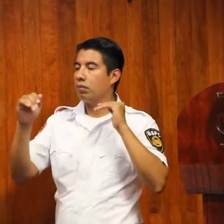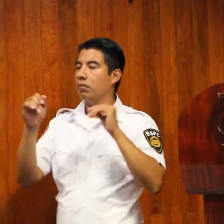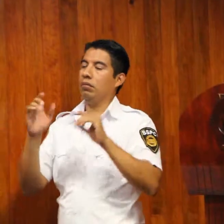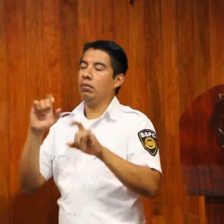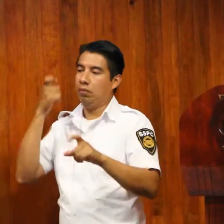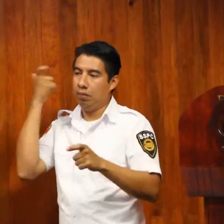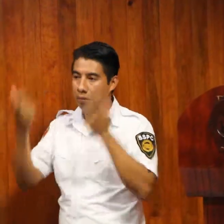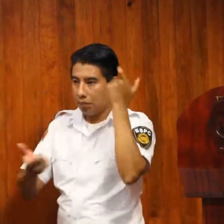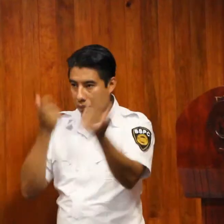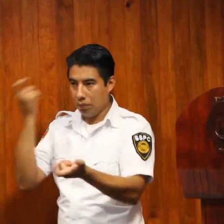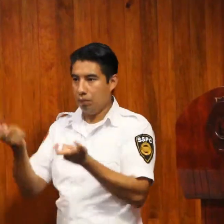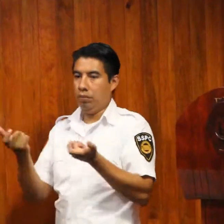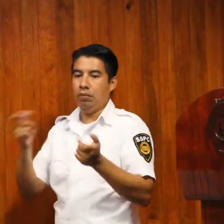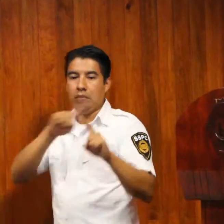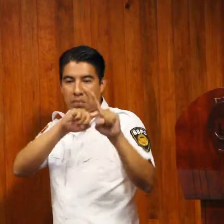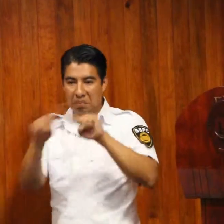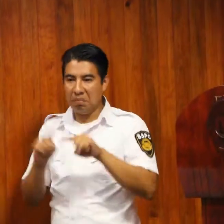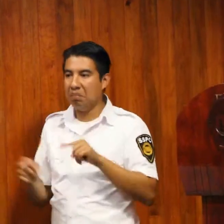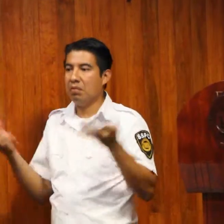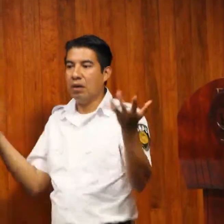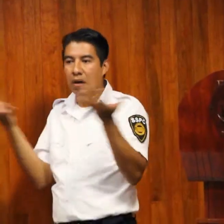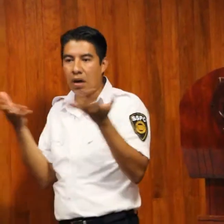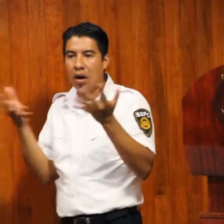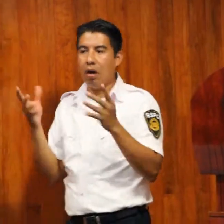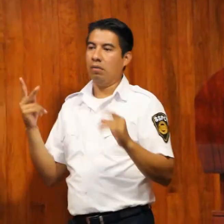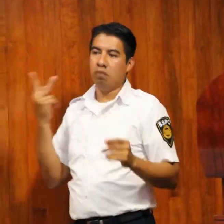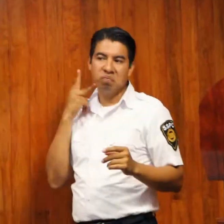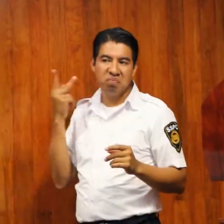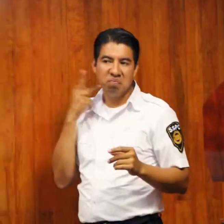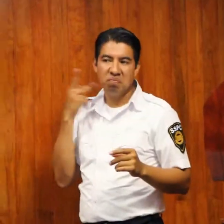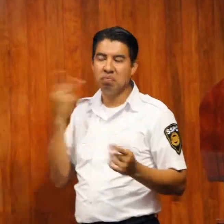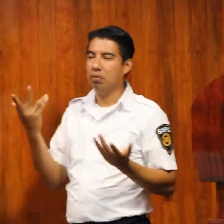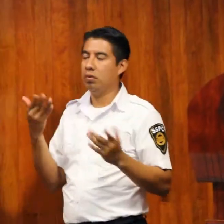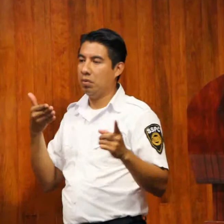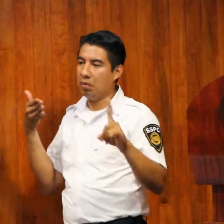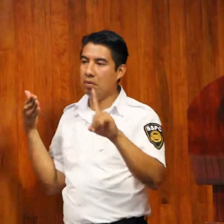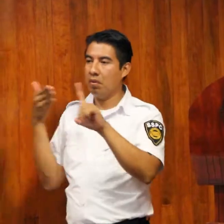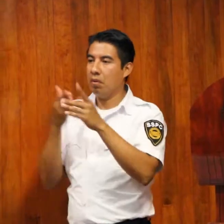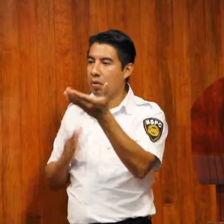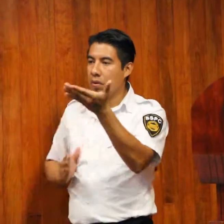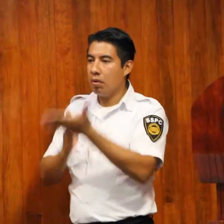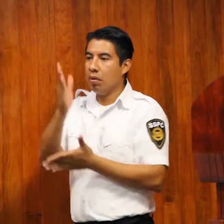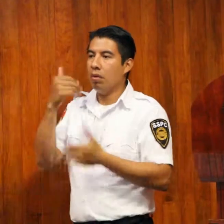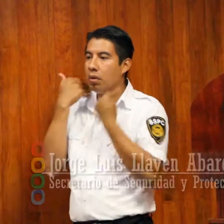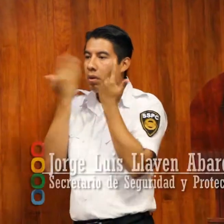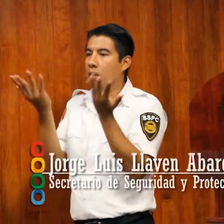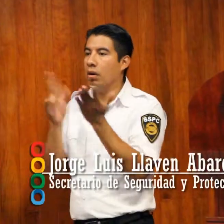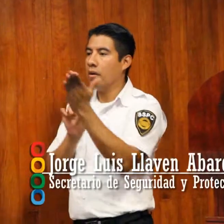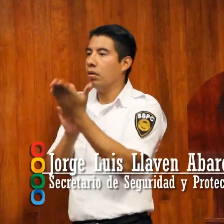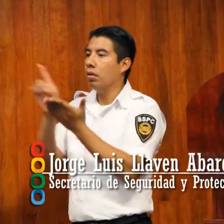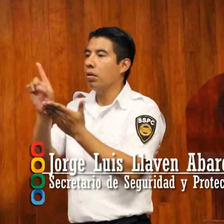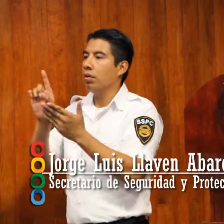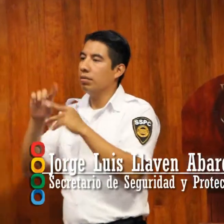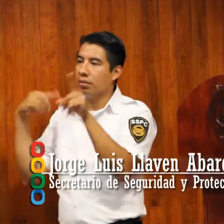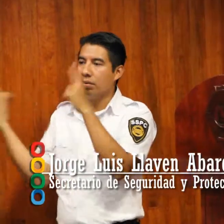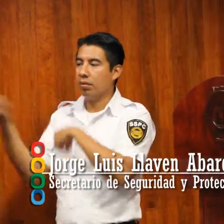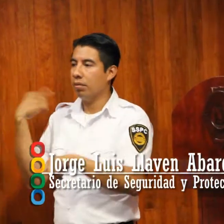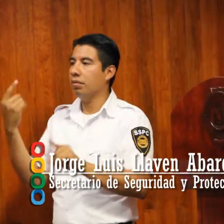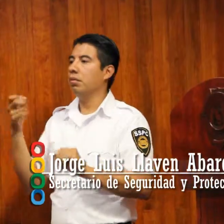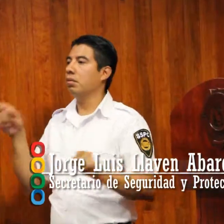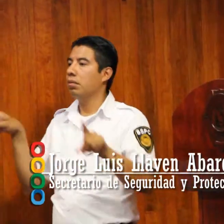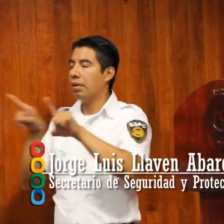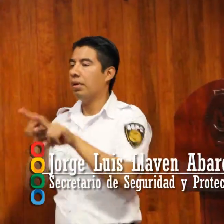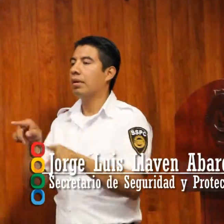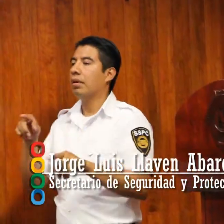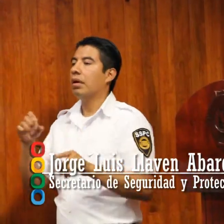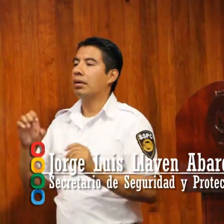económica, la participación y representación política, acceso y pleno disfrute de los derechos sociales, la vida